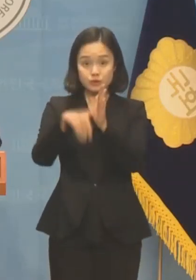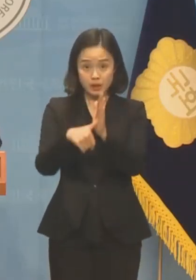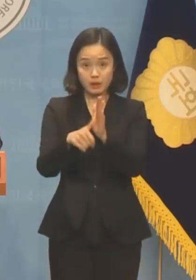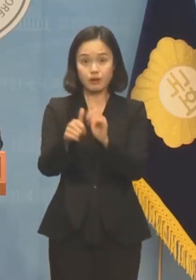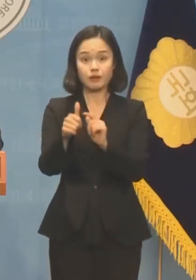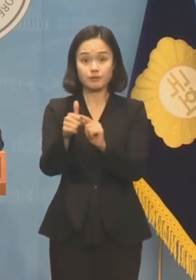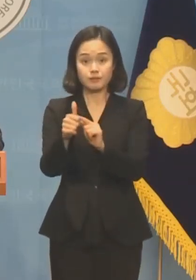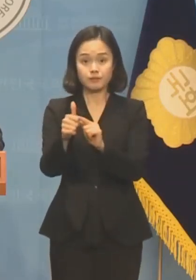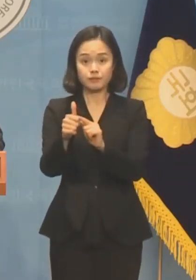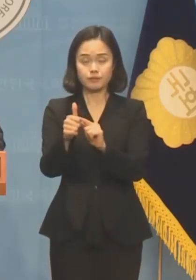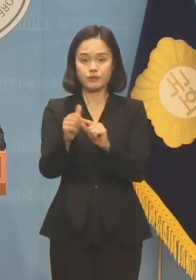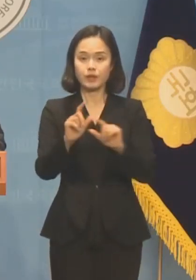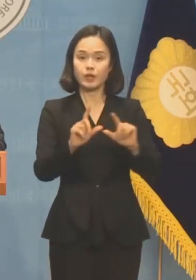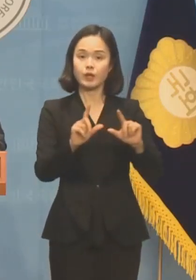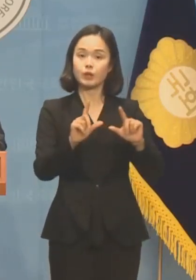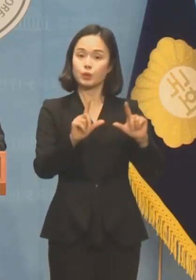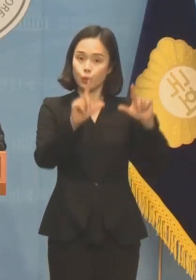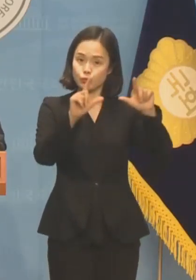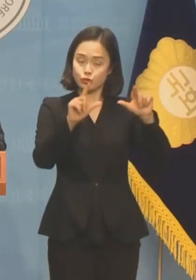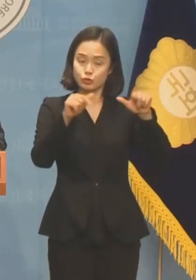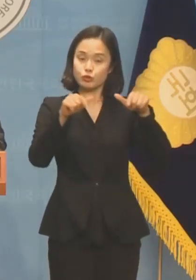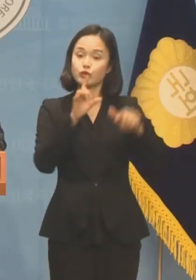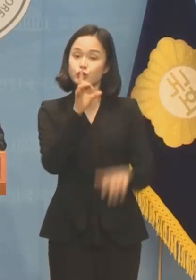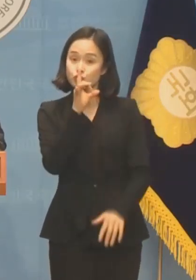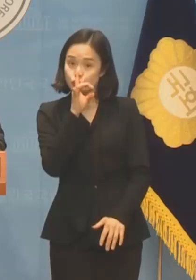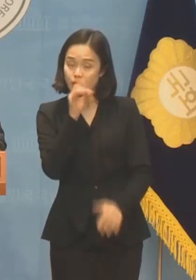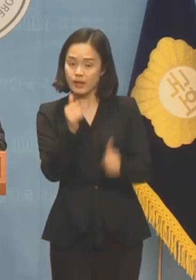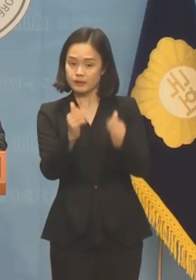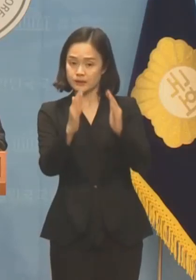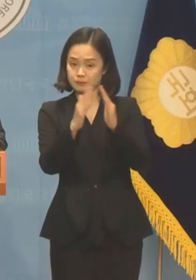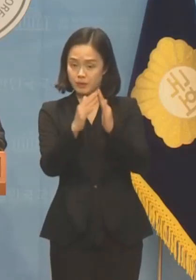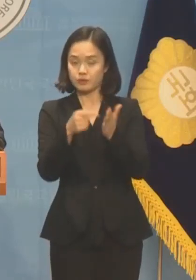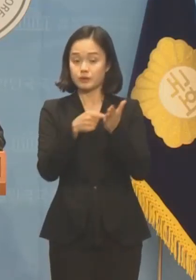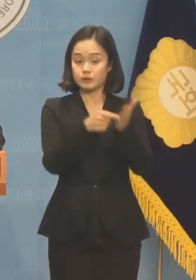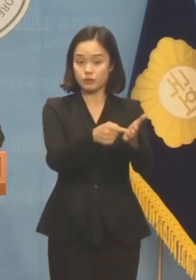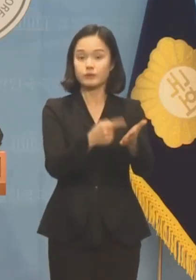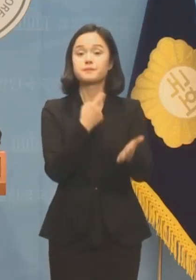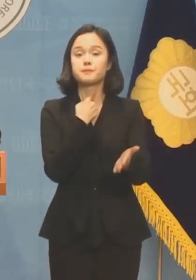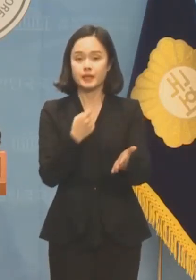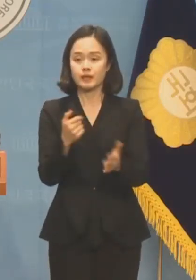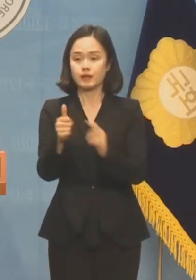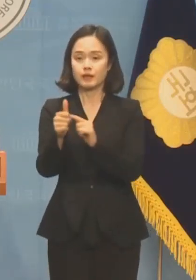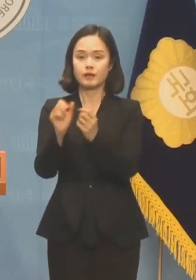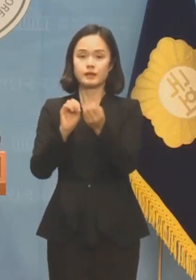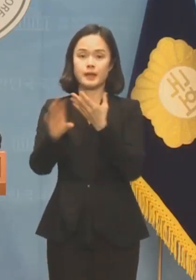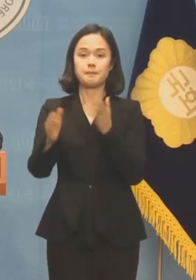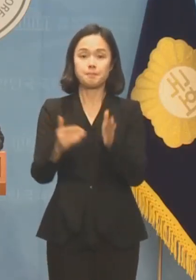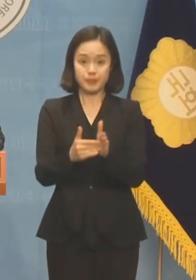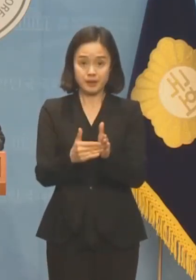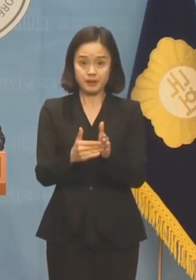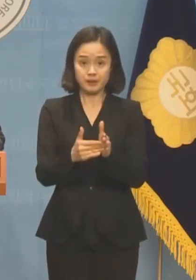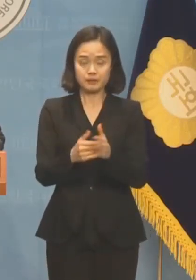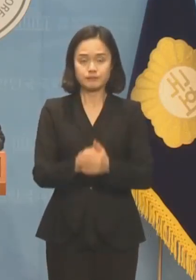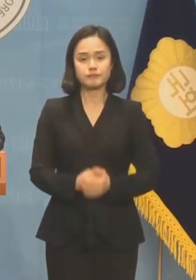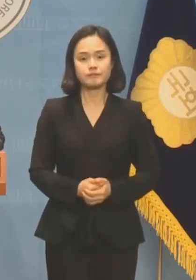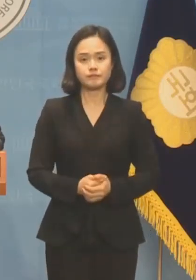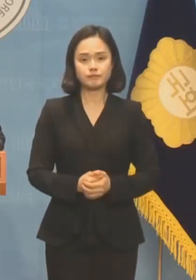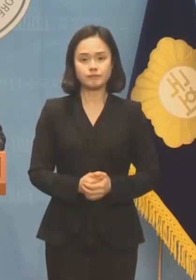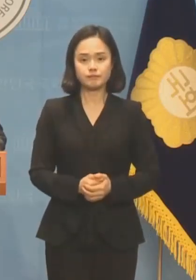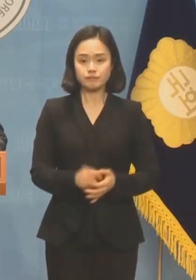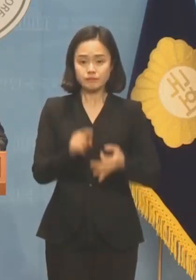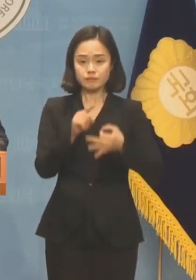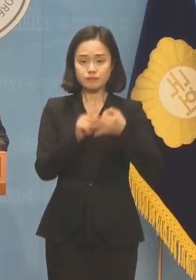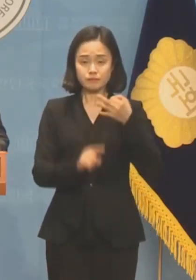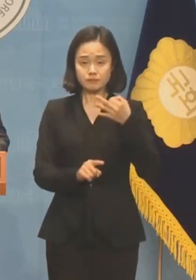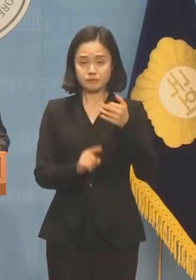동부지법하고 중앙지법 그다음에 군사법원에 청구한 적이 있다고 답변했습니다. 마치 윤석열 대통령